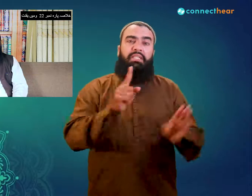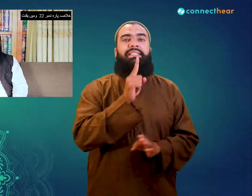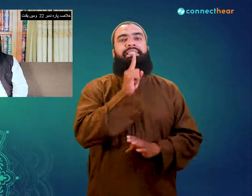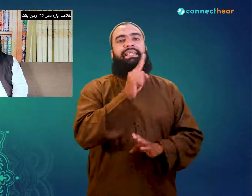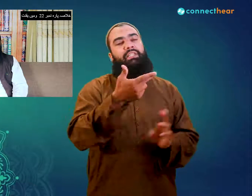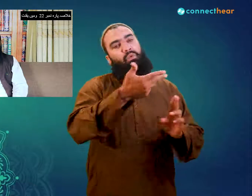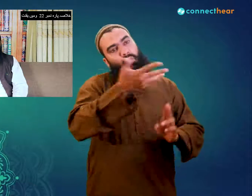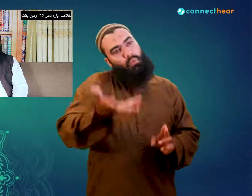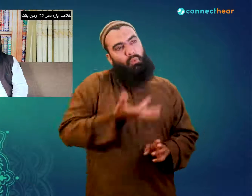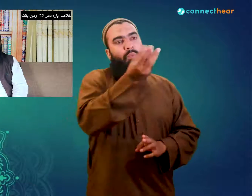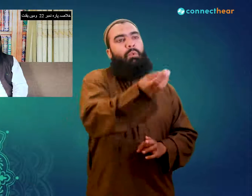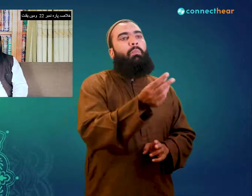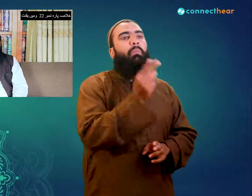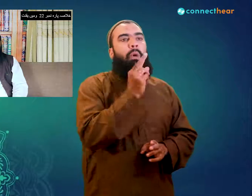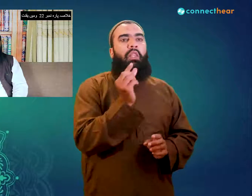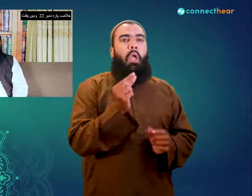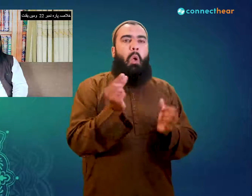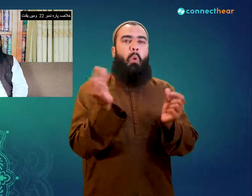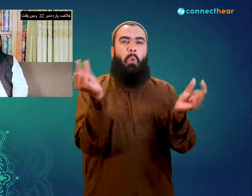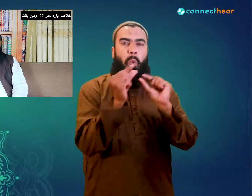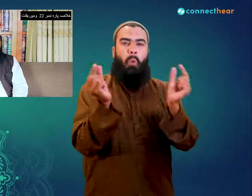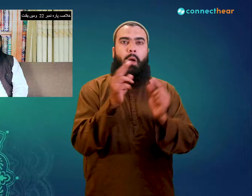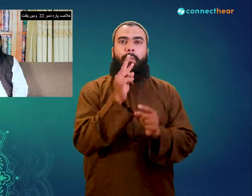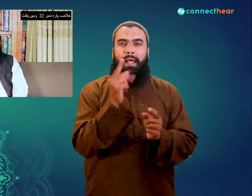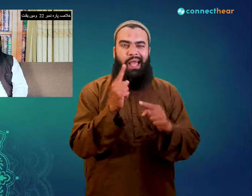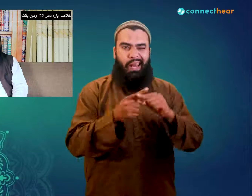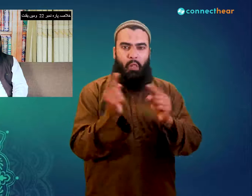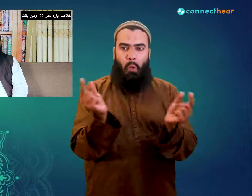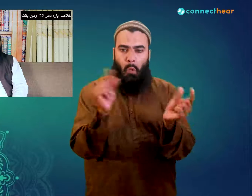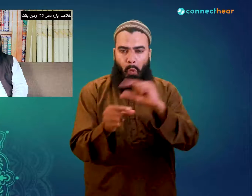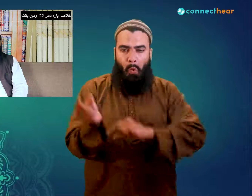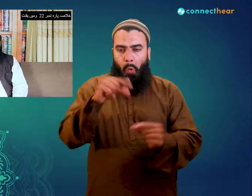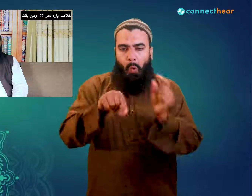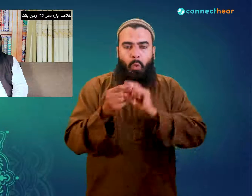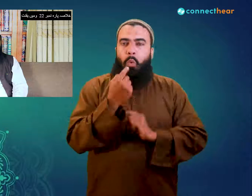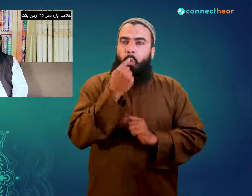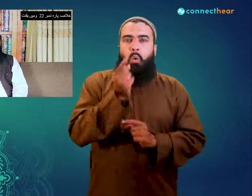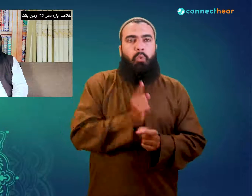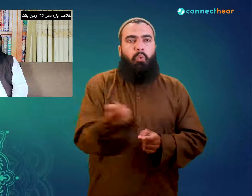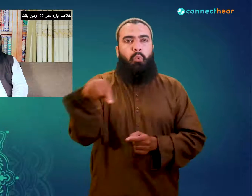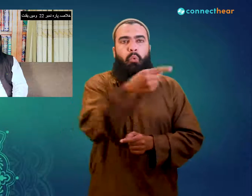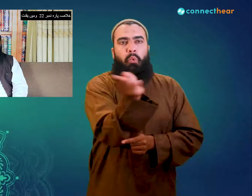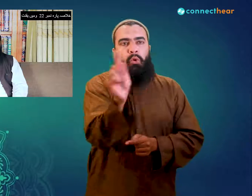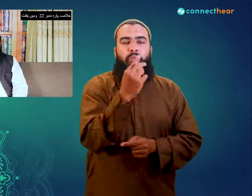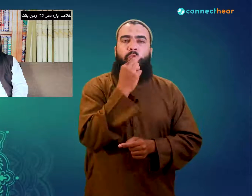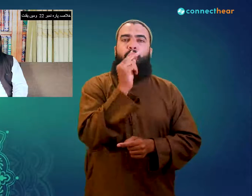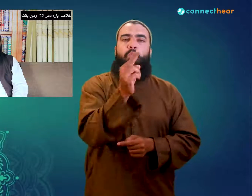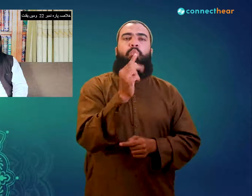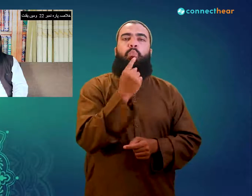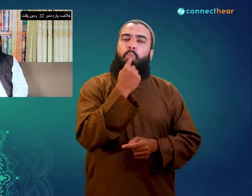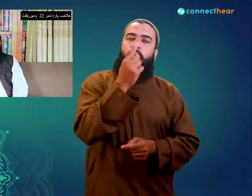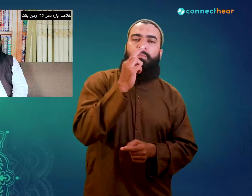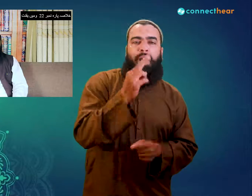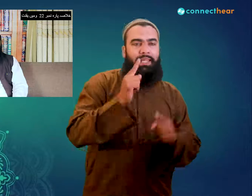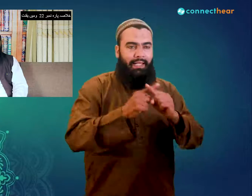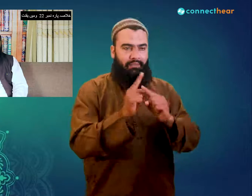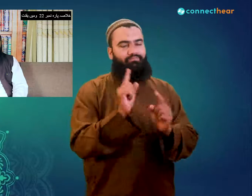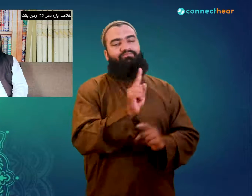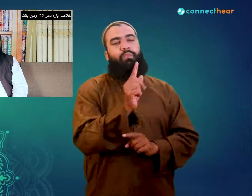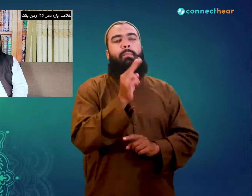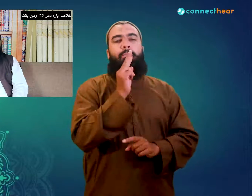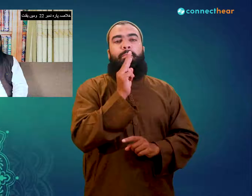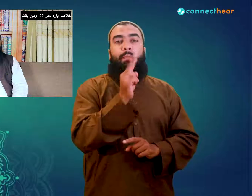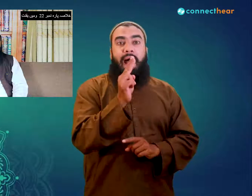لپٹی ذو معنی بات اس سے منع کیا گیا، بات ہو سیدھی ہو واضح ہو تاکہ